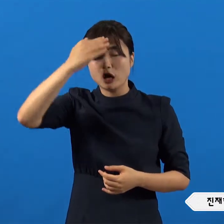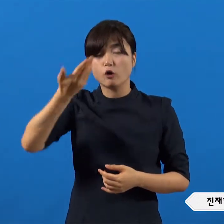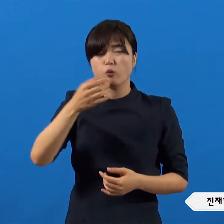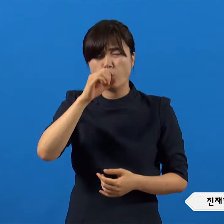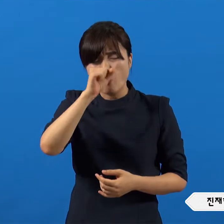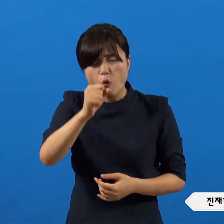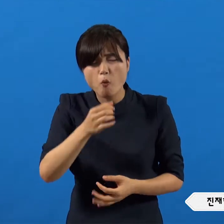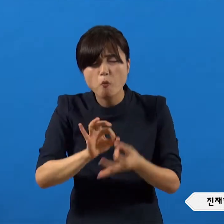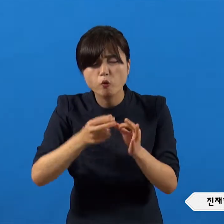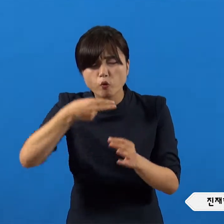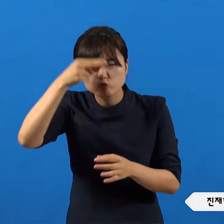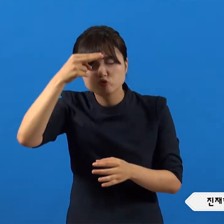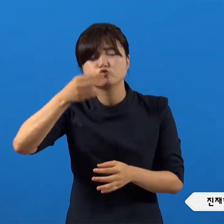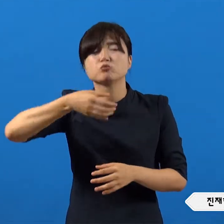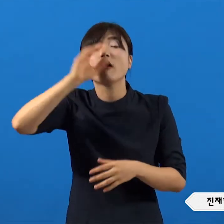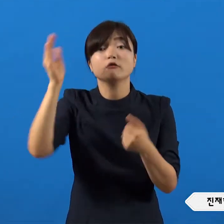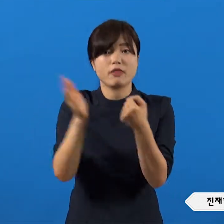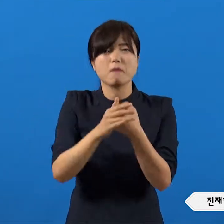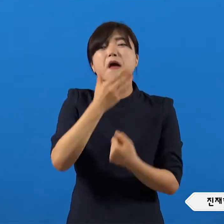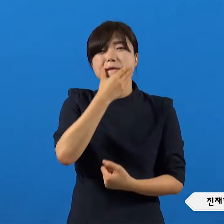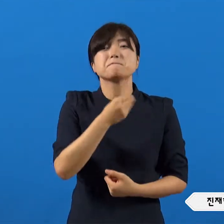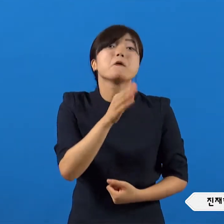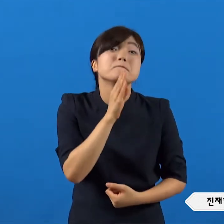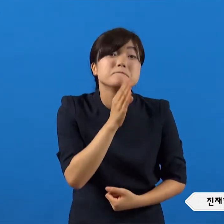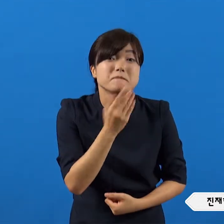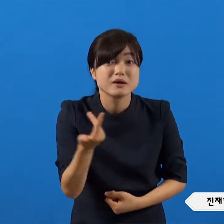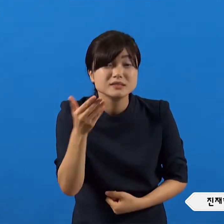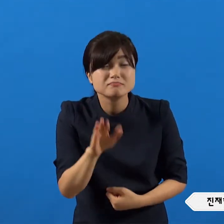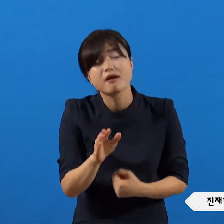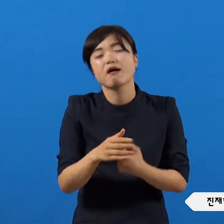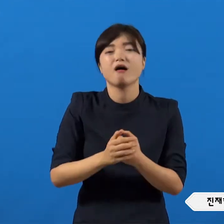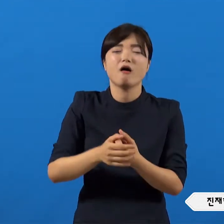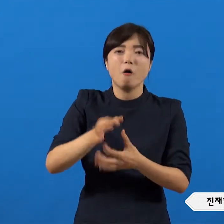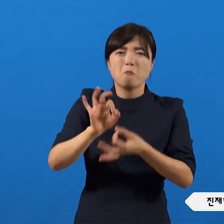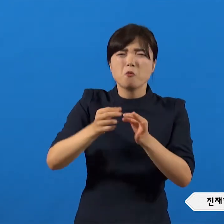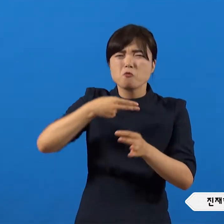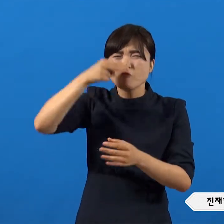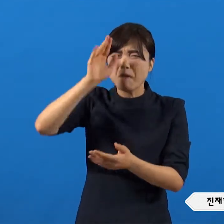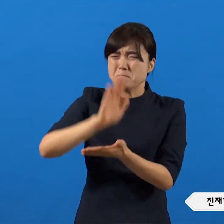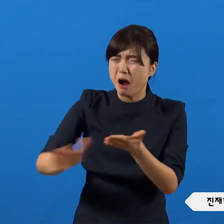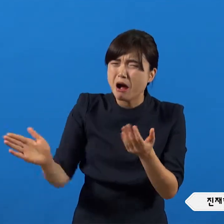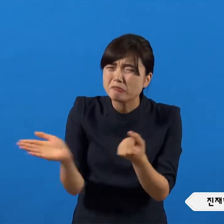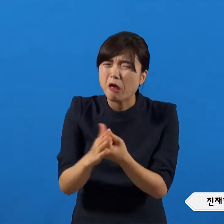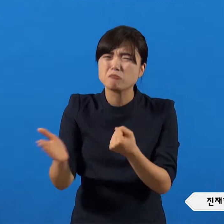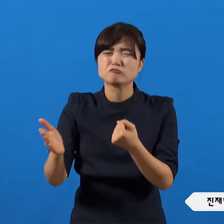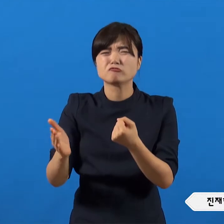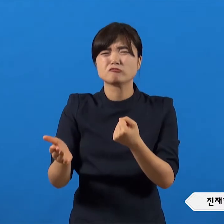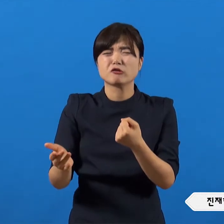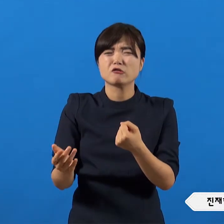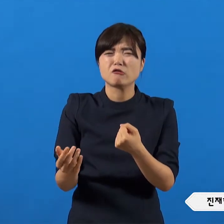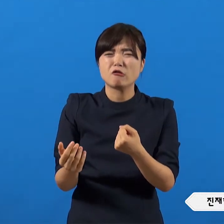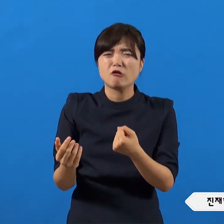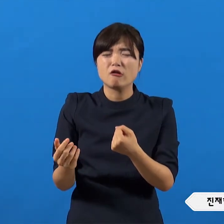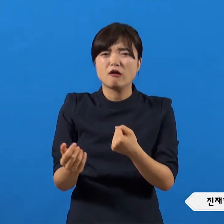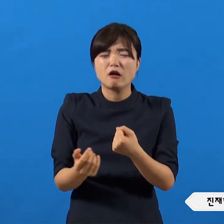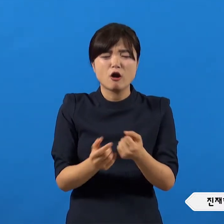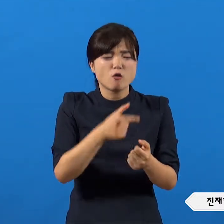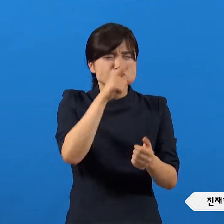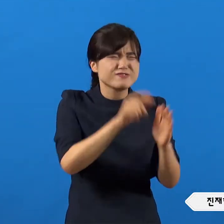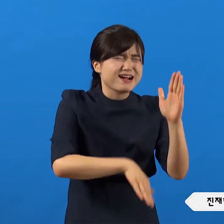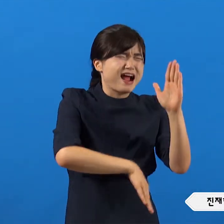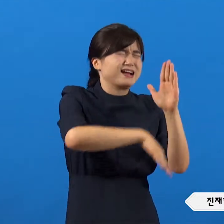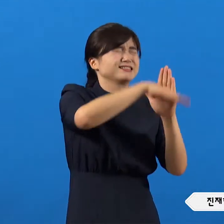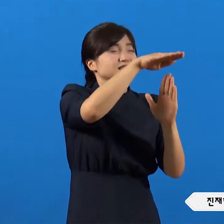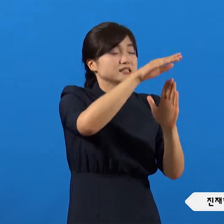있으니 행복합니다. 포도주가 떨어져서 난리가 났는데 아니 물덩이에 가득 찬